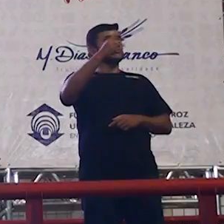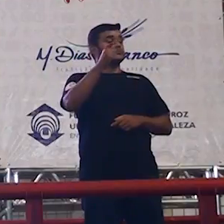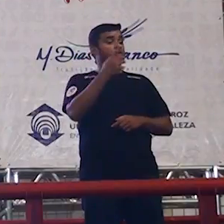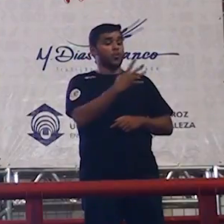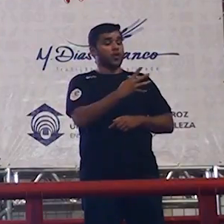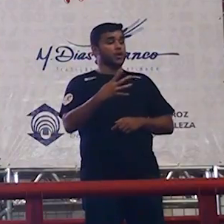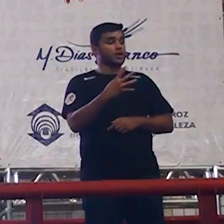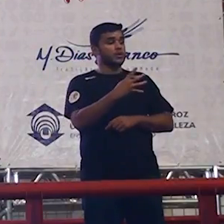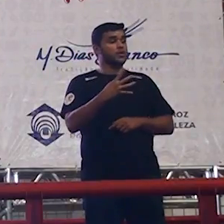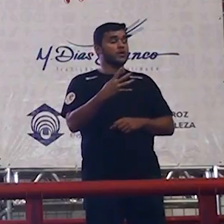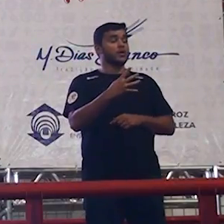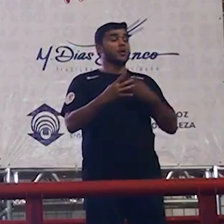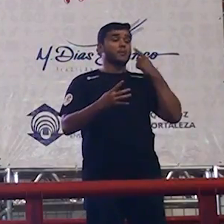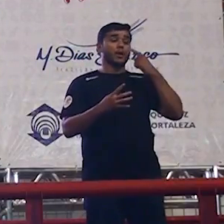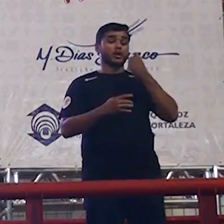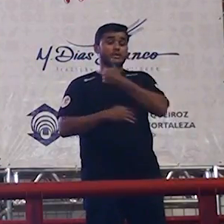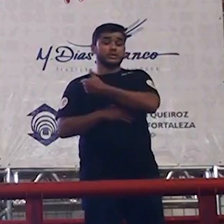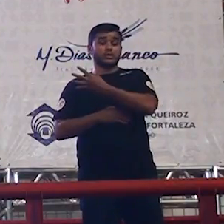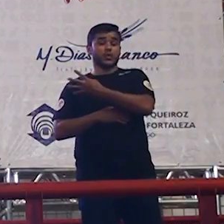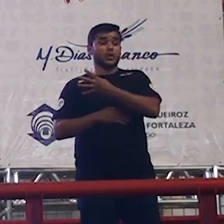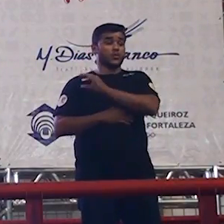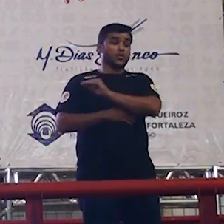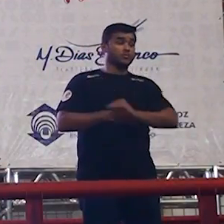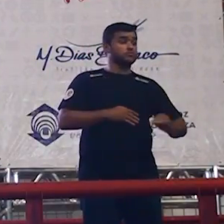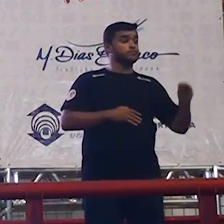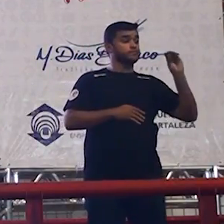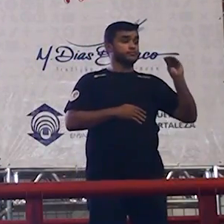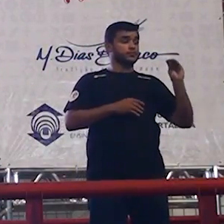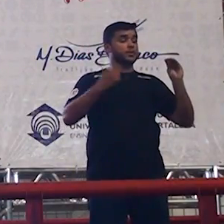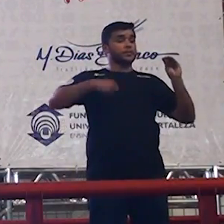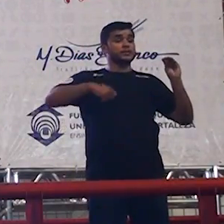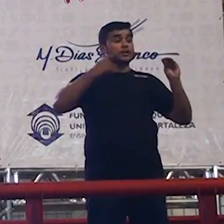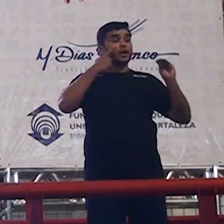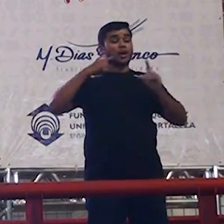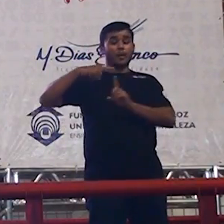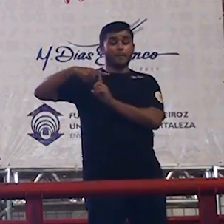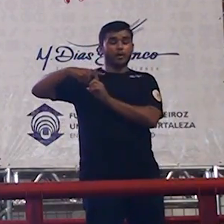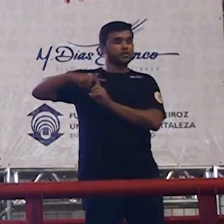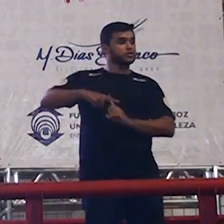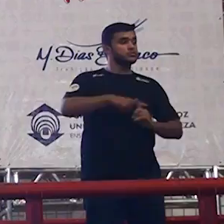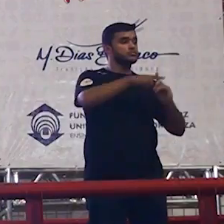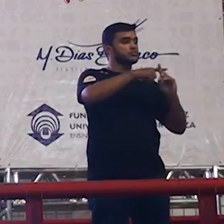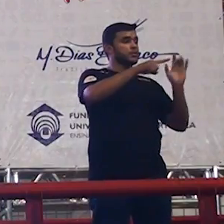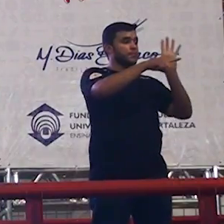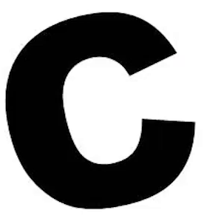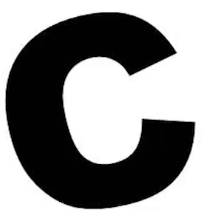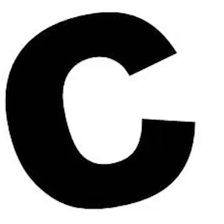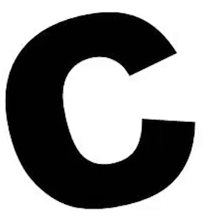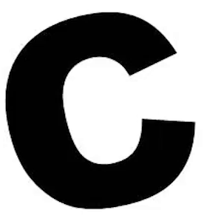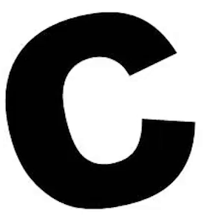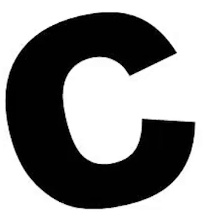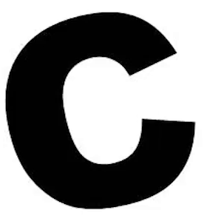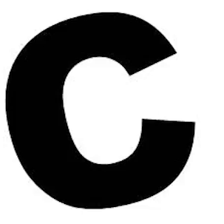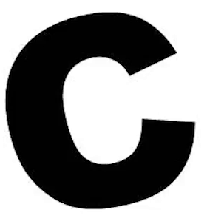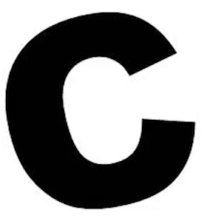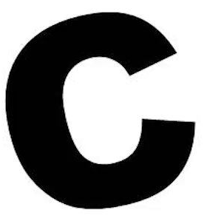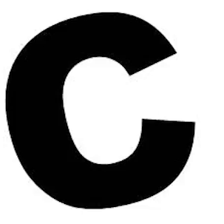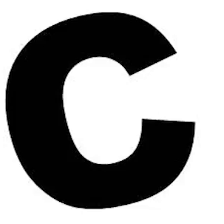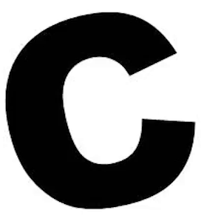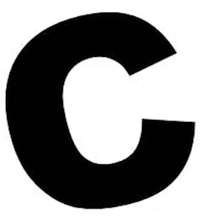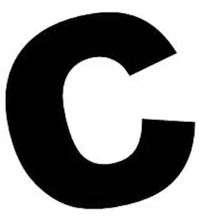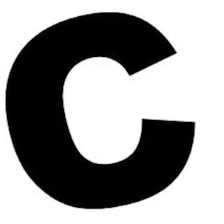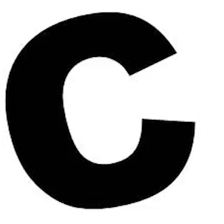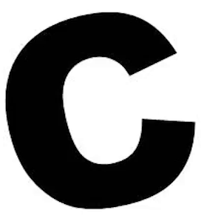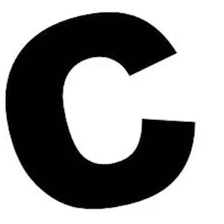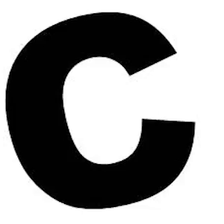Só que eu tenho que passar o 144 para o outro lado. Então, ele está positivo, ele vai negativo. Então, h